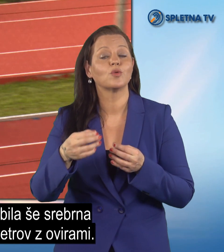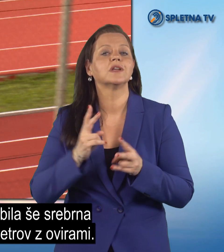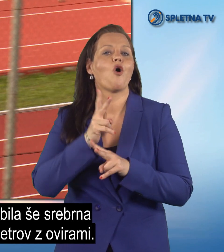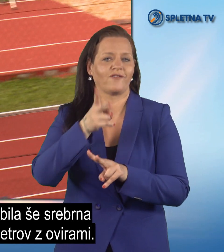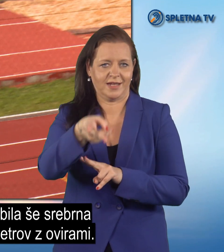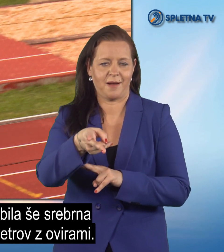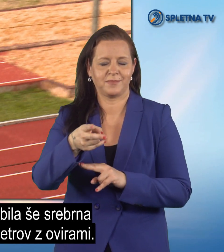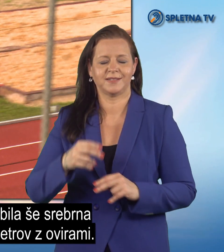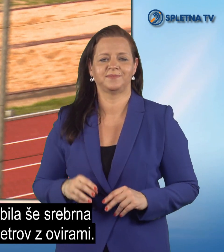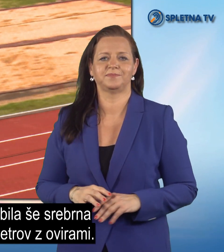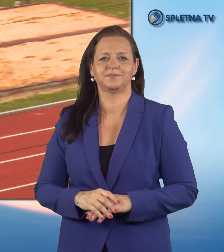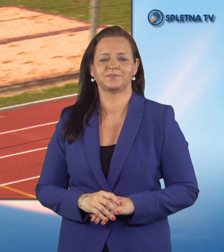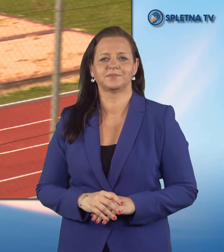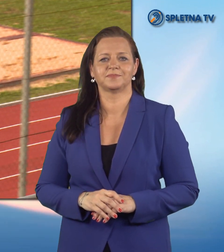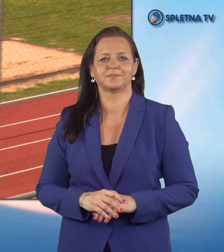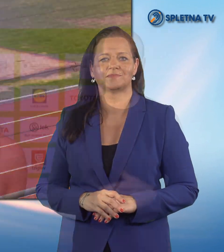z ovirami.